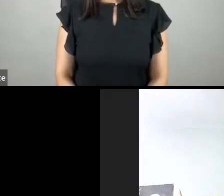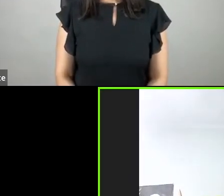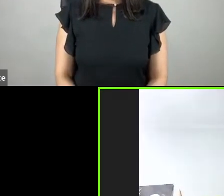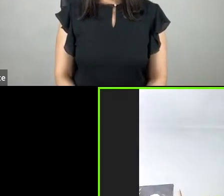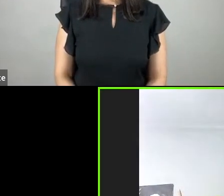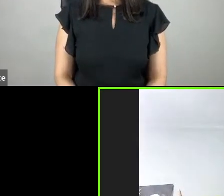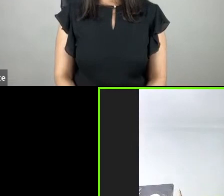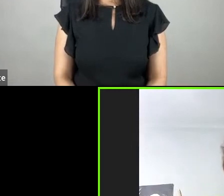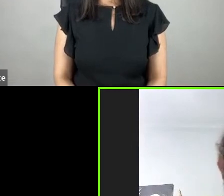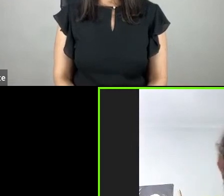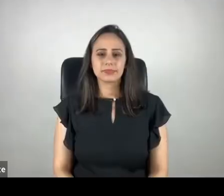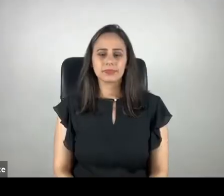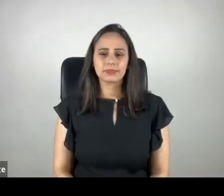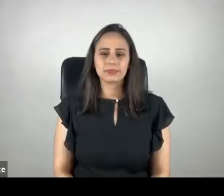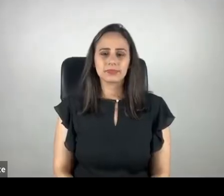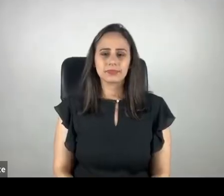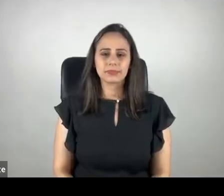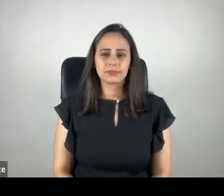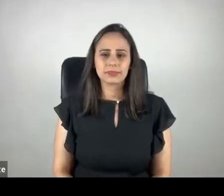Sim, pegando